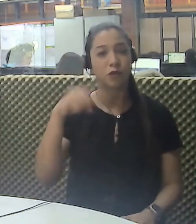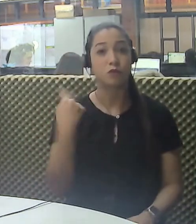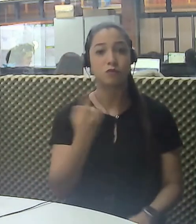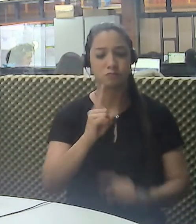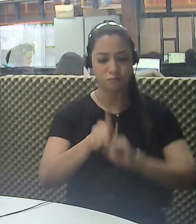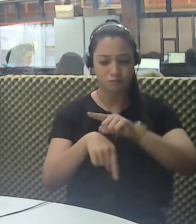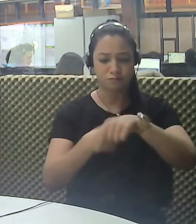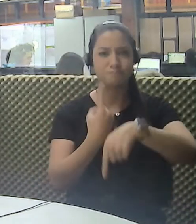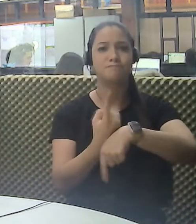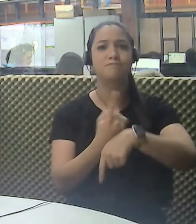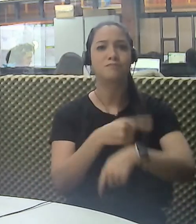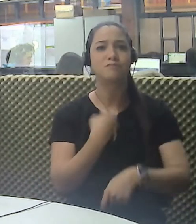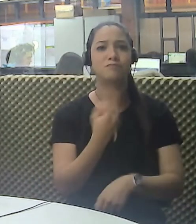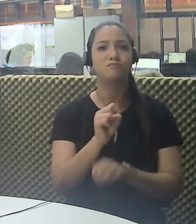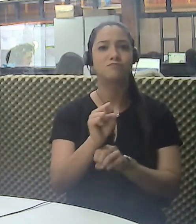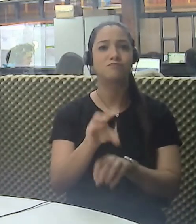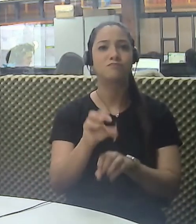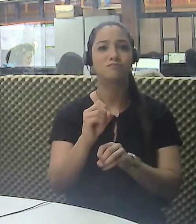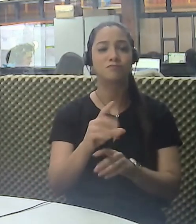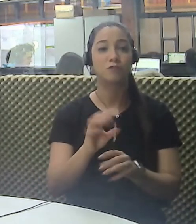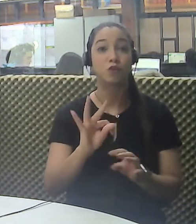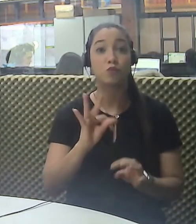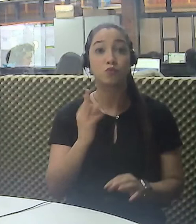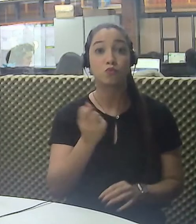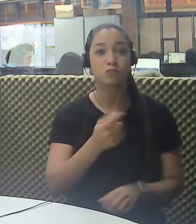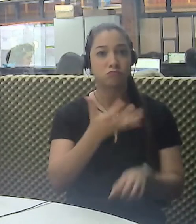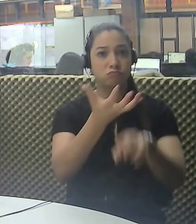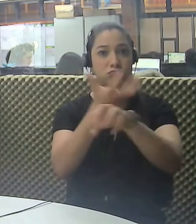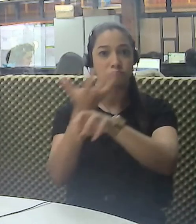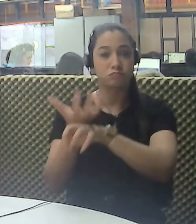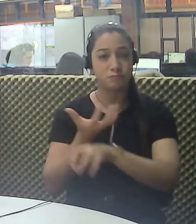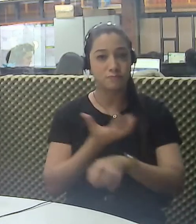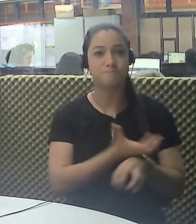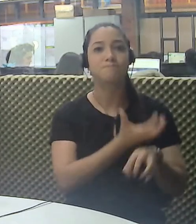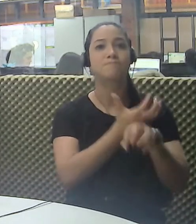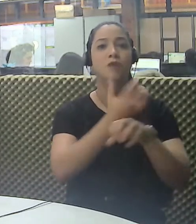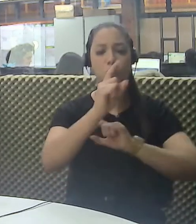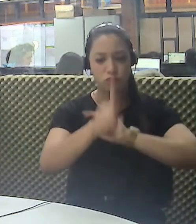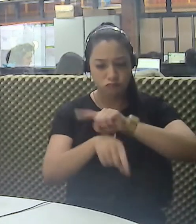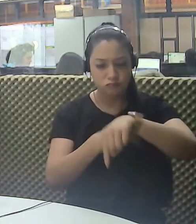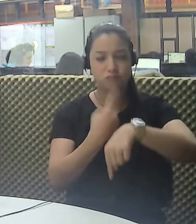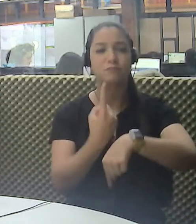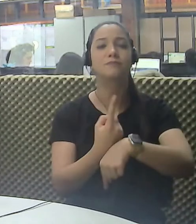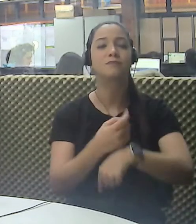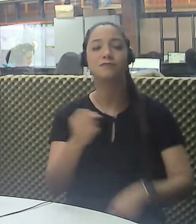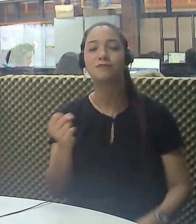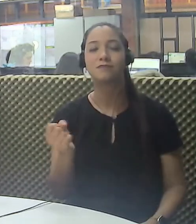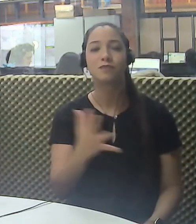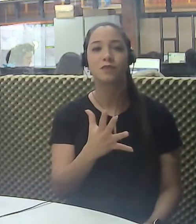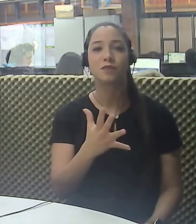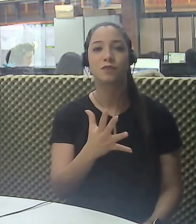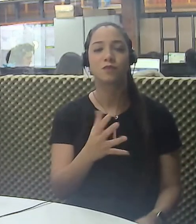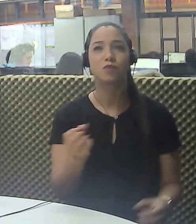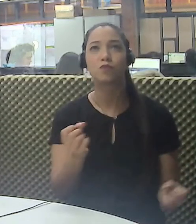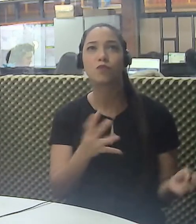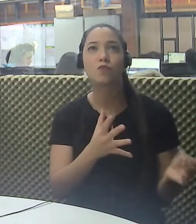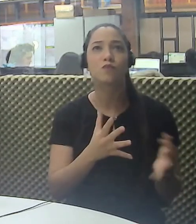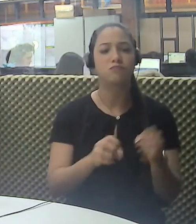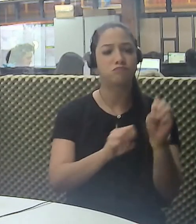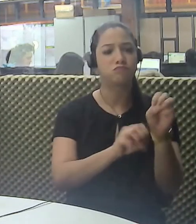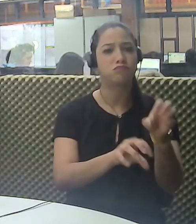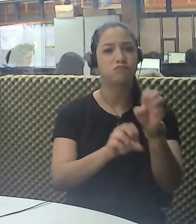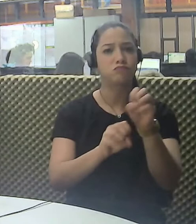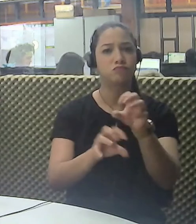inovar e muito na nossa educação. Todas essas matérias são matérias para inovar. Introduzir novos